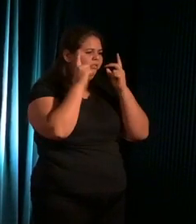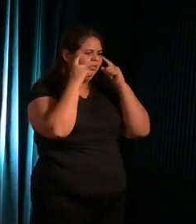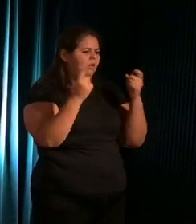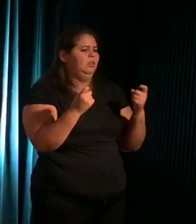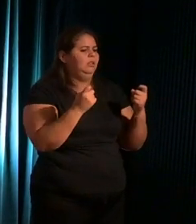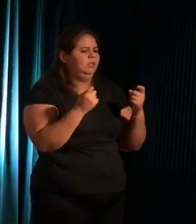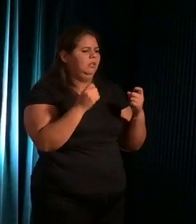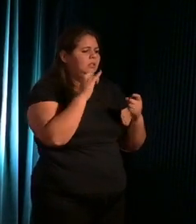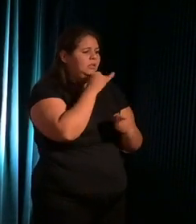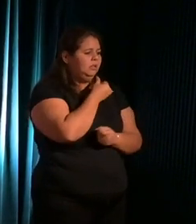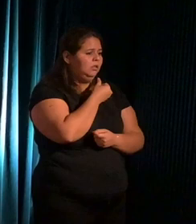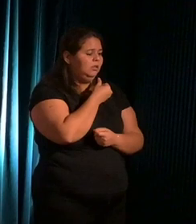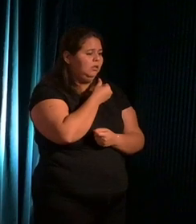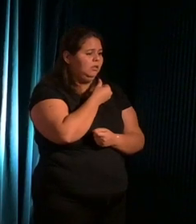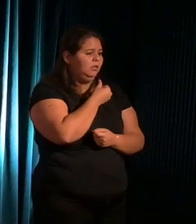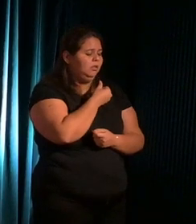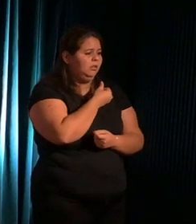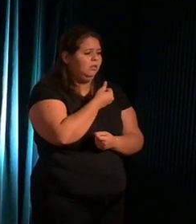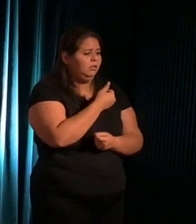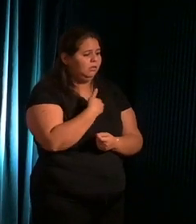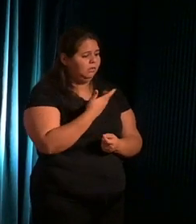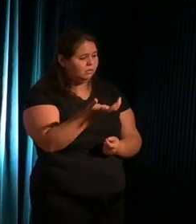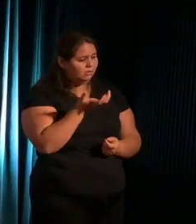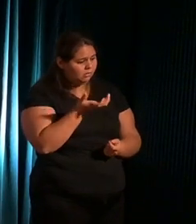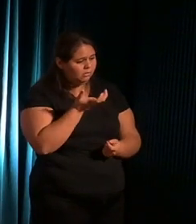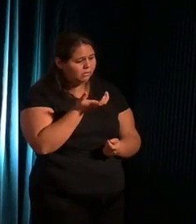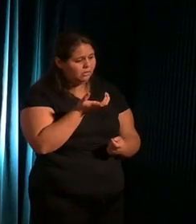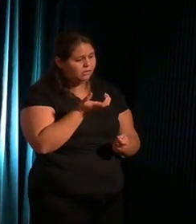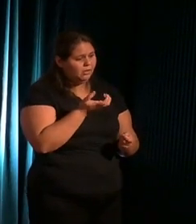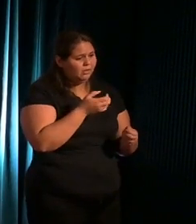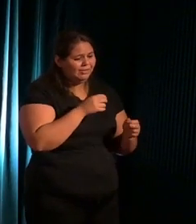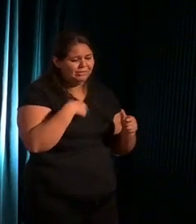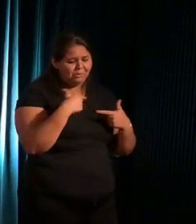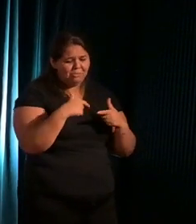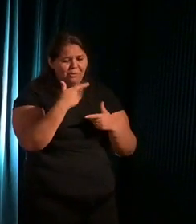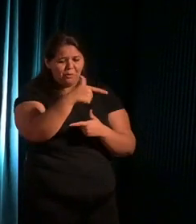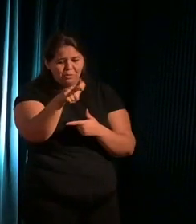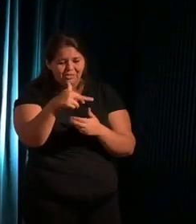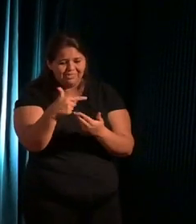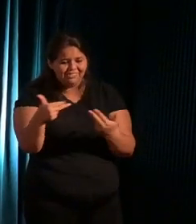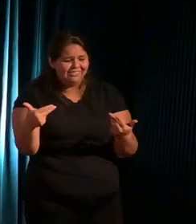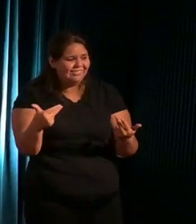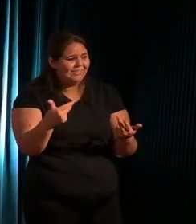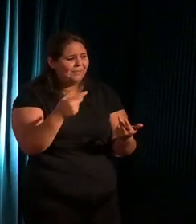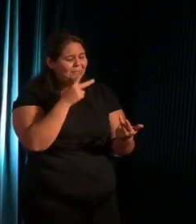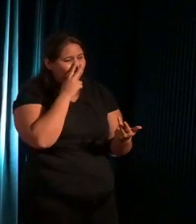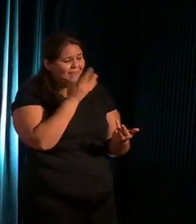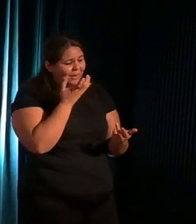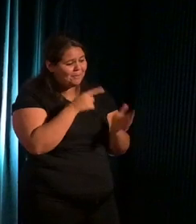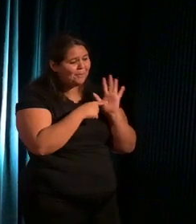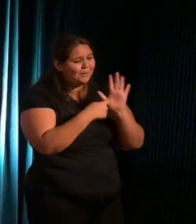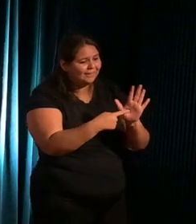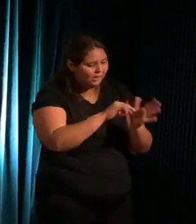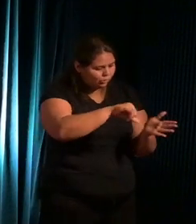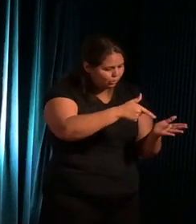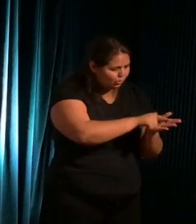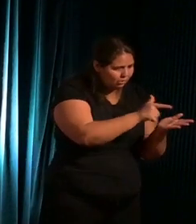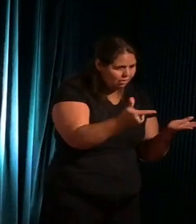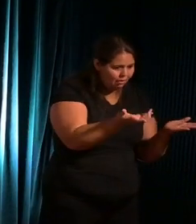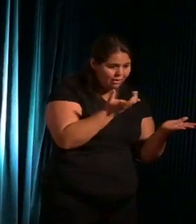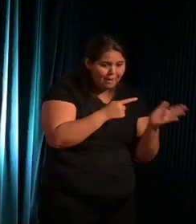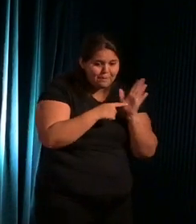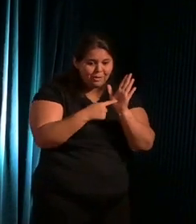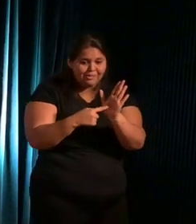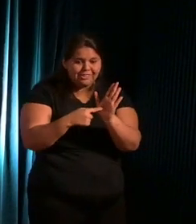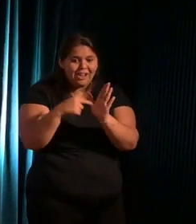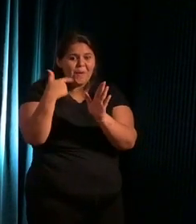queria trabalhar com os pichinguinhas, as crementinas, o povo. E aí entrou uma